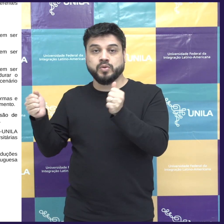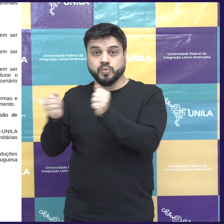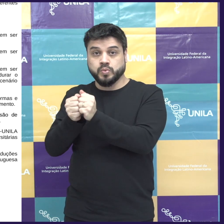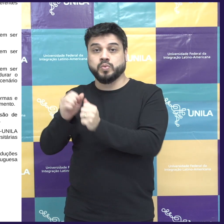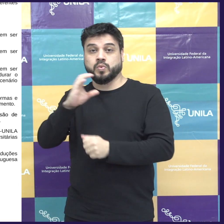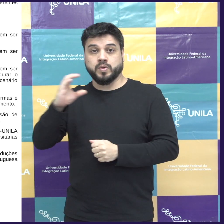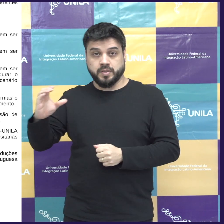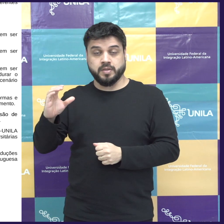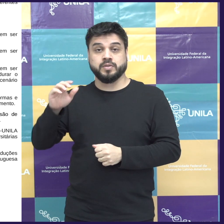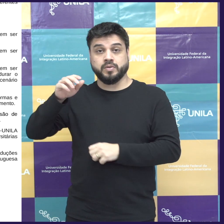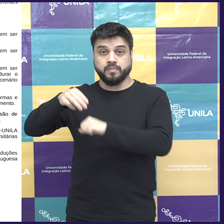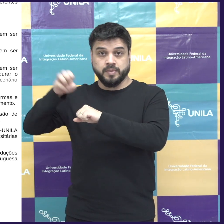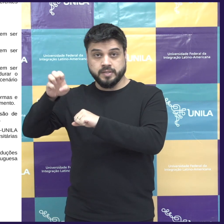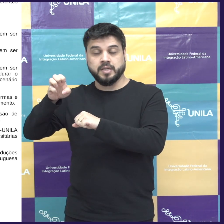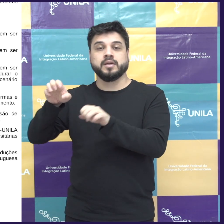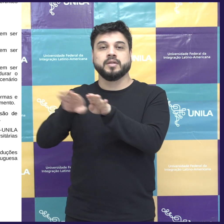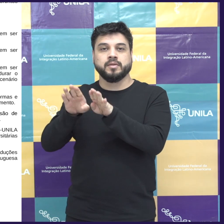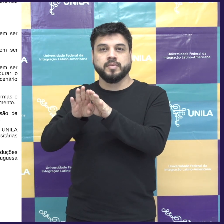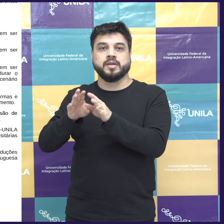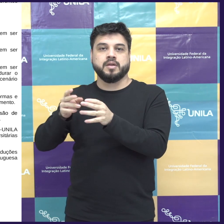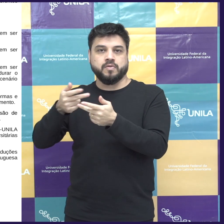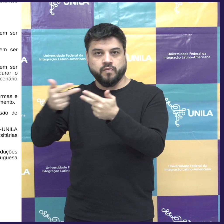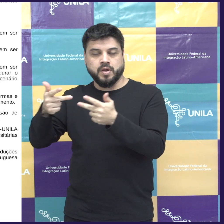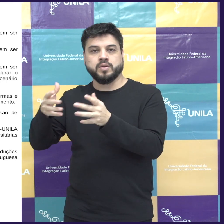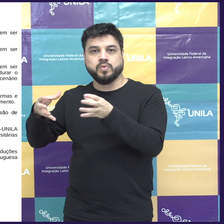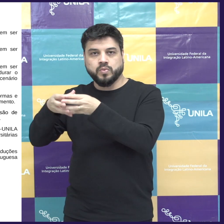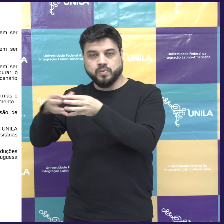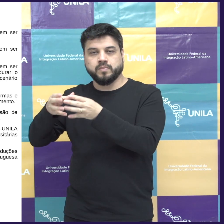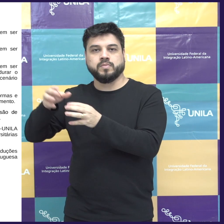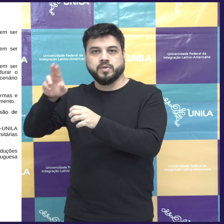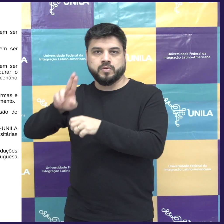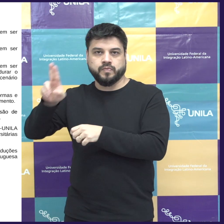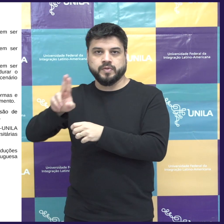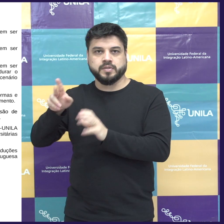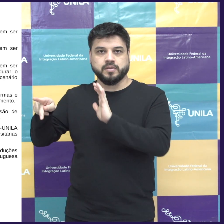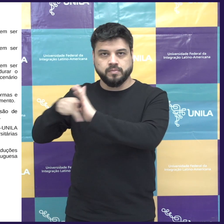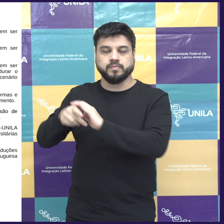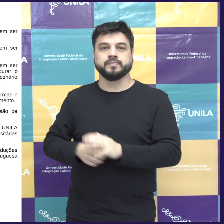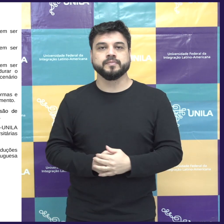do programa e as instâncias universitárias pertinentes.